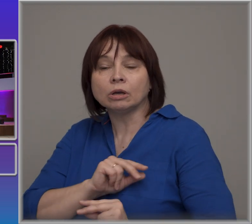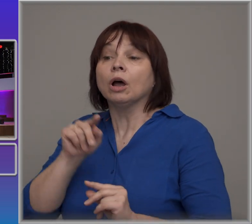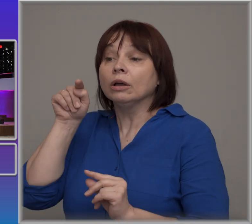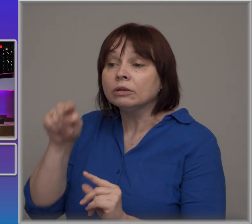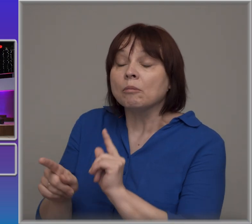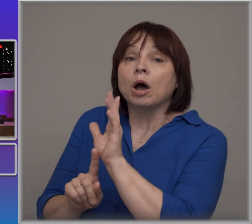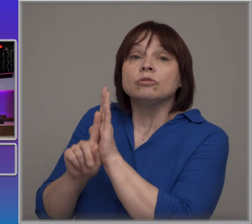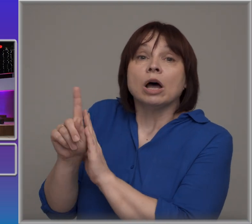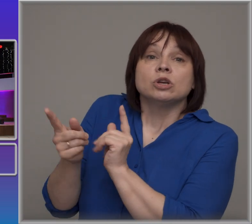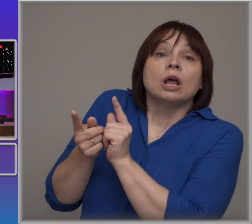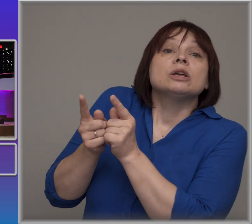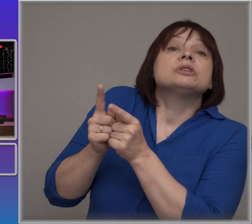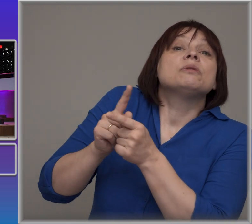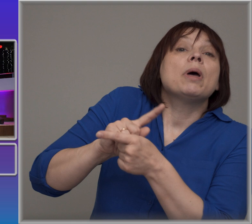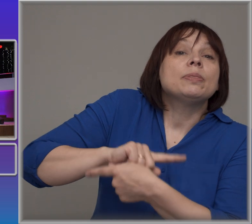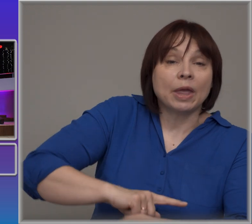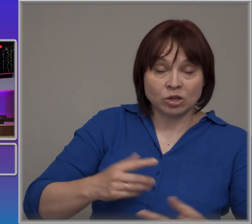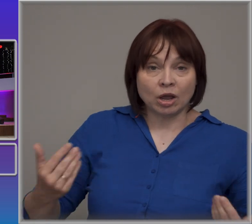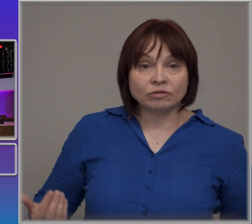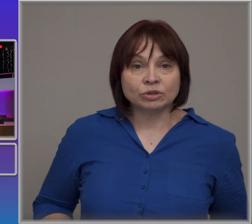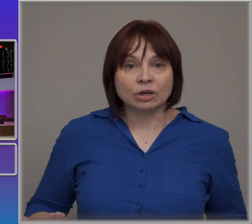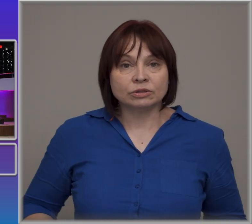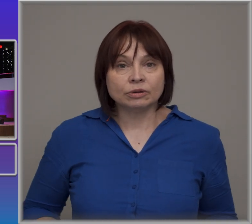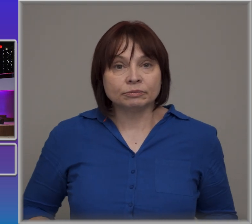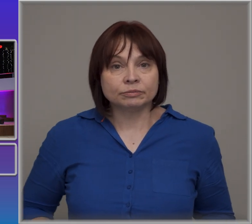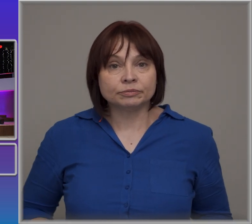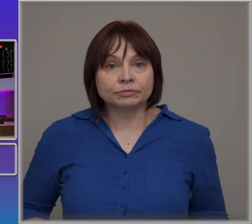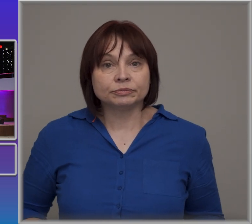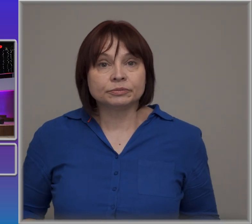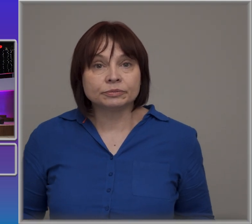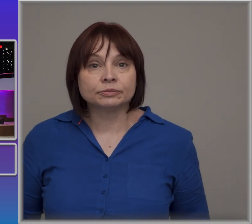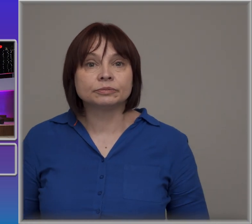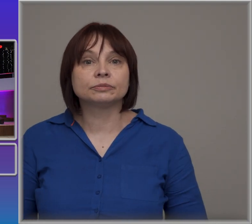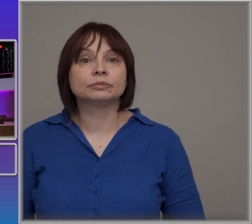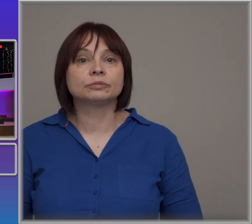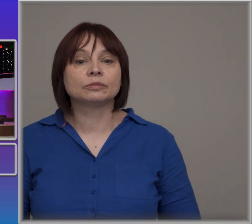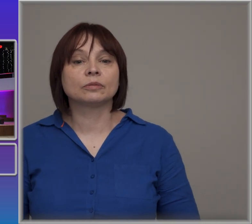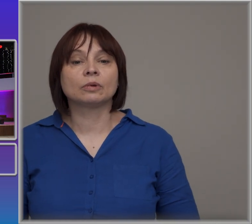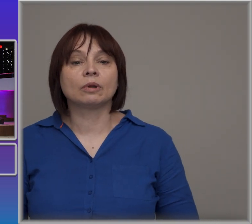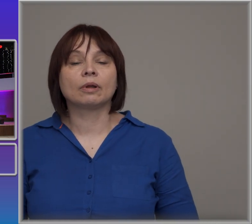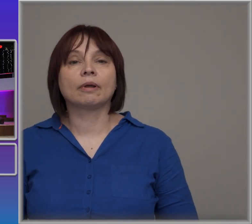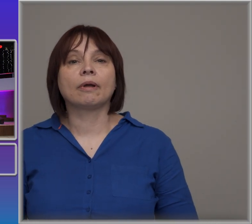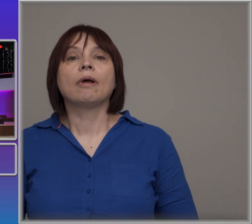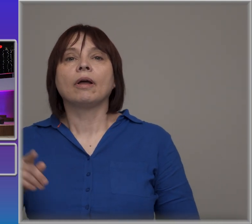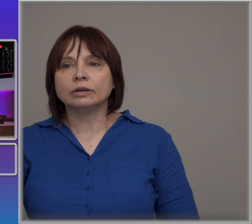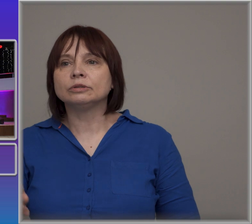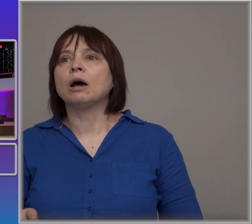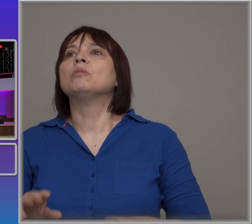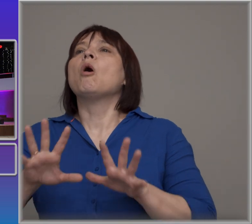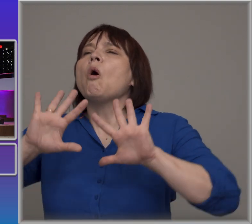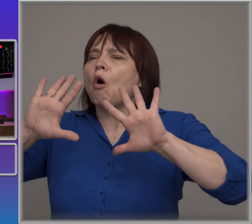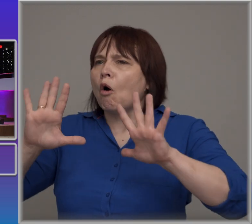рост бенедиктинских монахов, орденов монахов-бенедиктинцев, которые уделяют огромное внимание